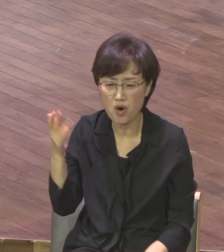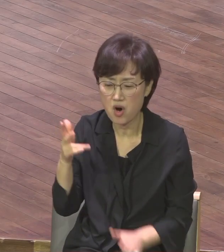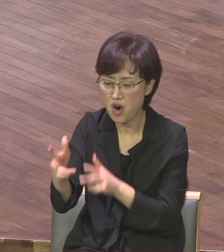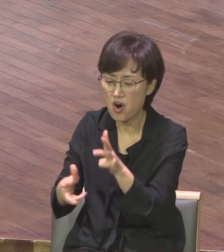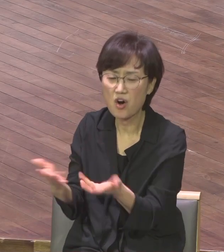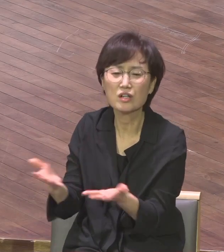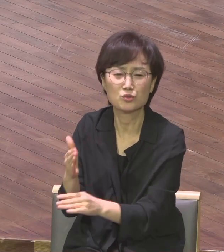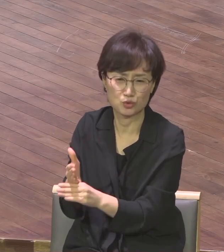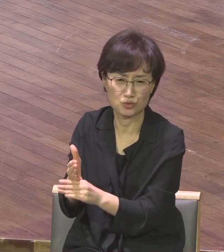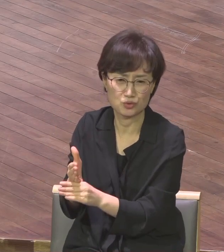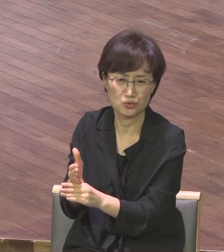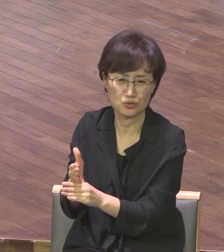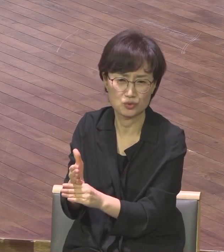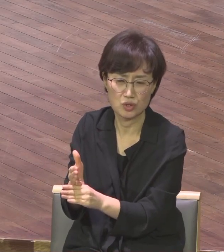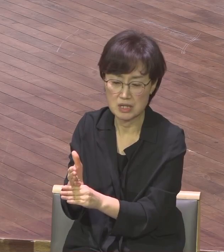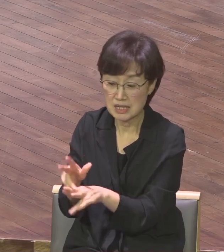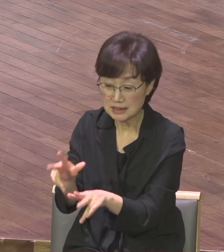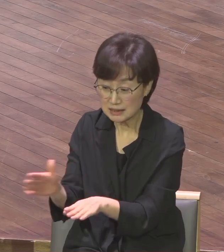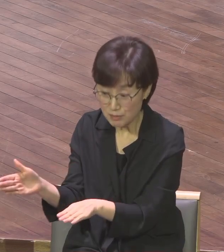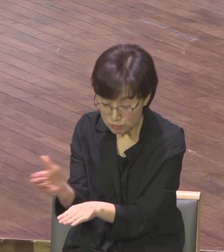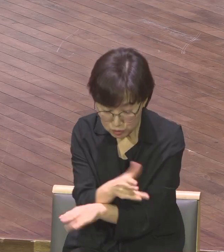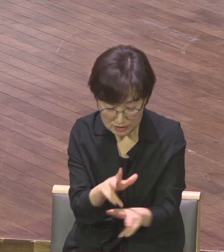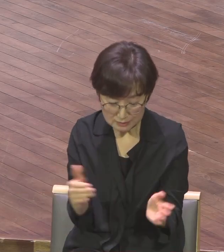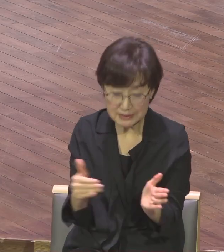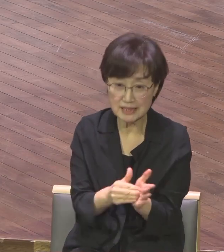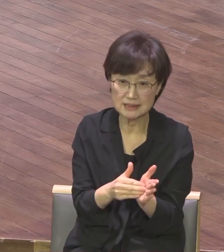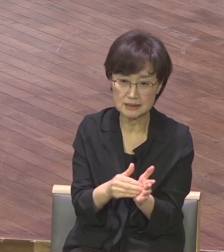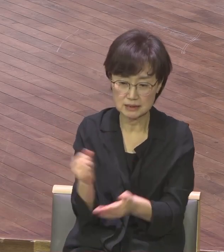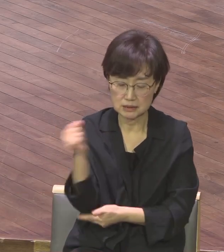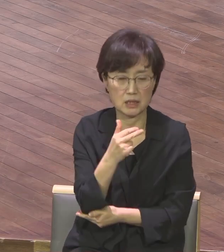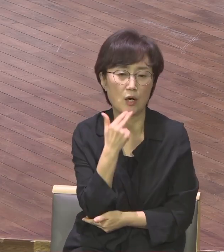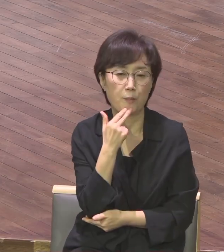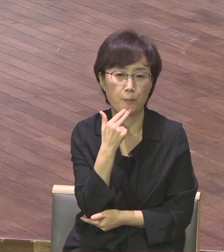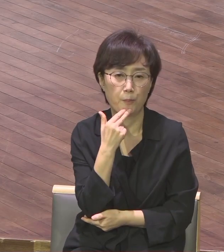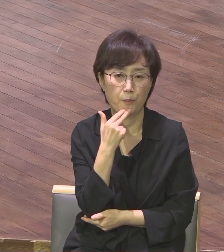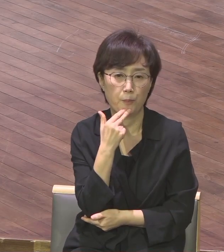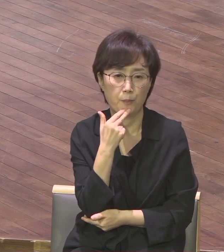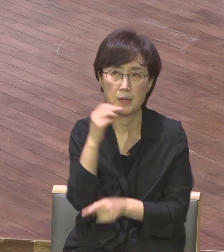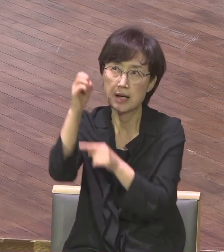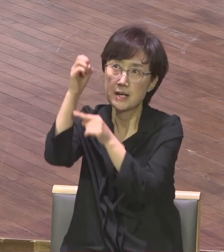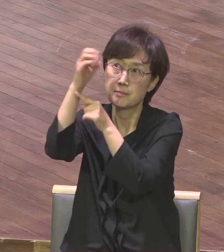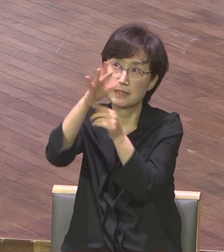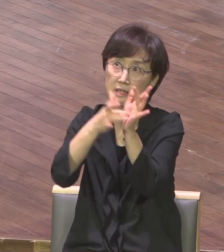그때로 시작해서 지금까지 빛의 자녀로 쓰신다.